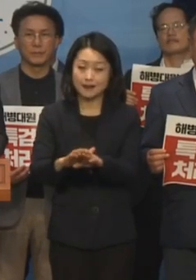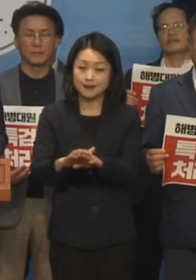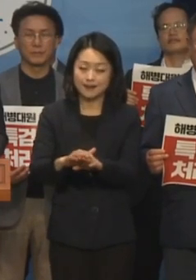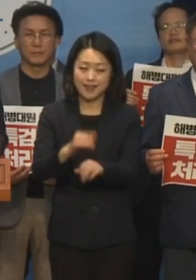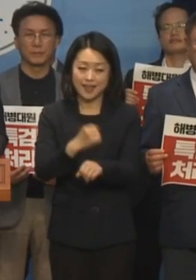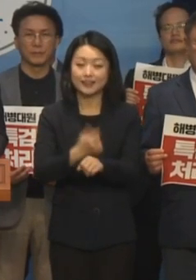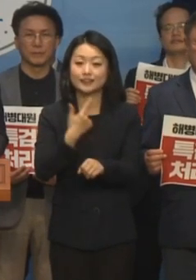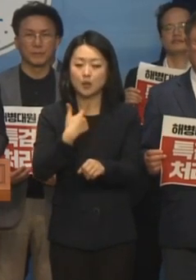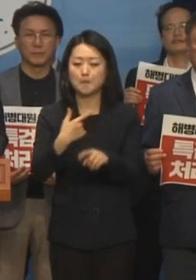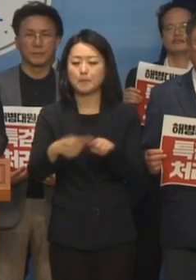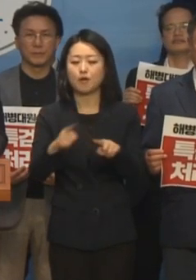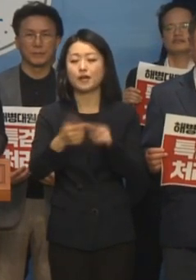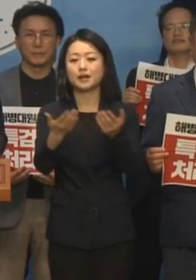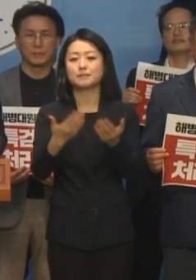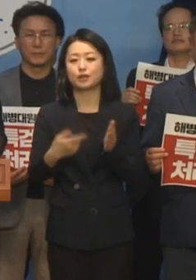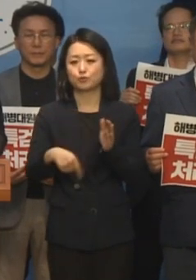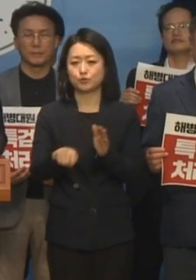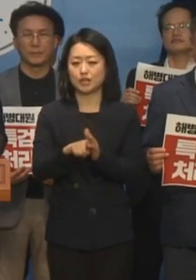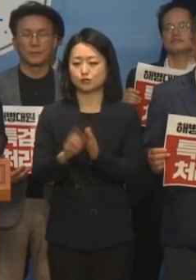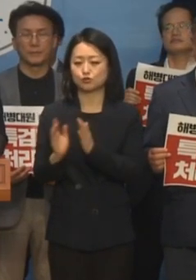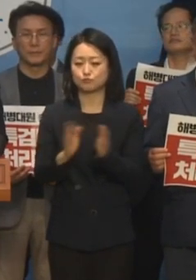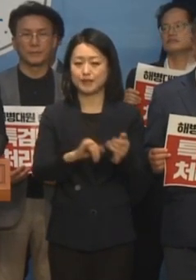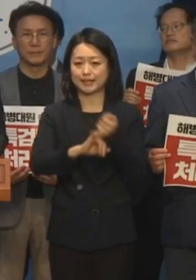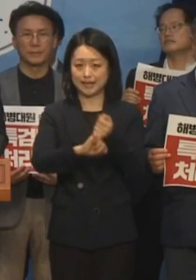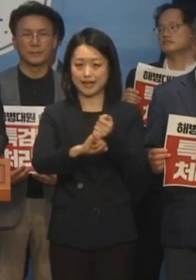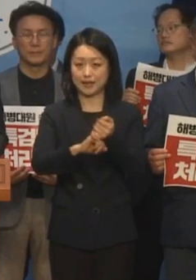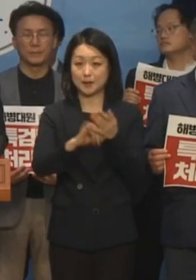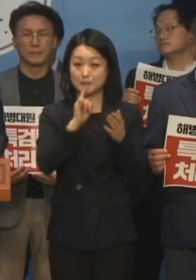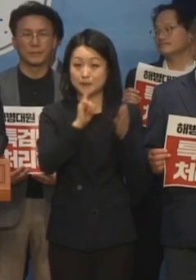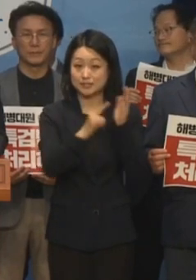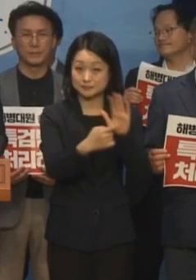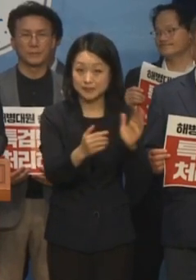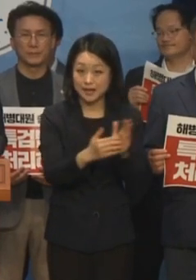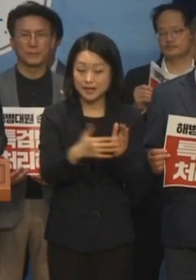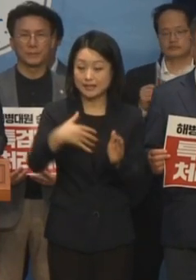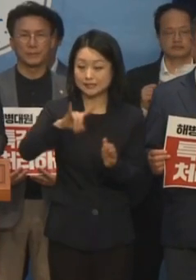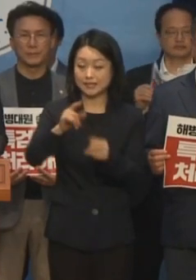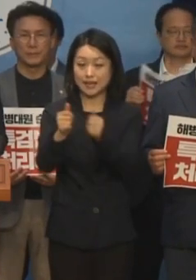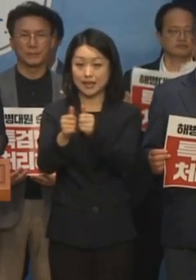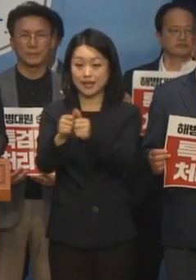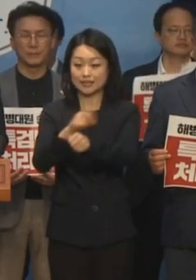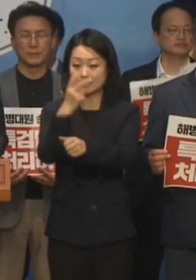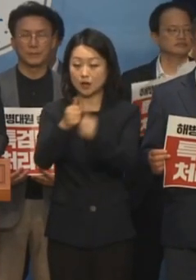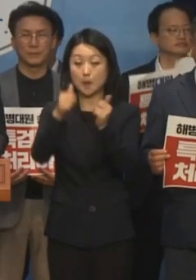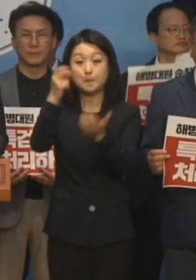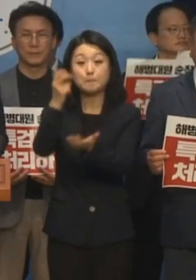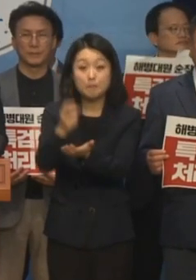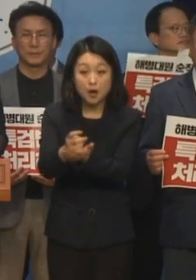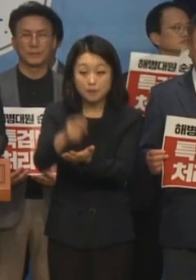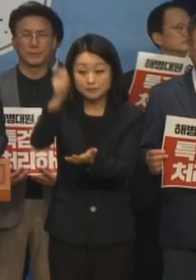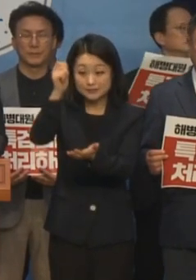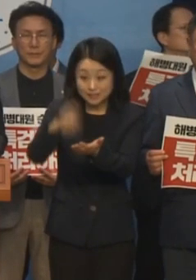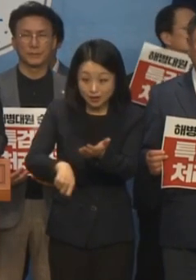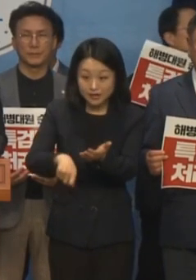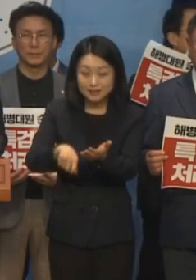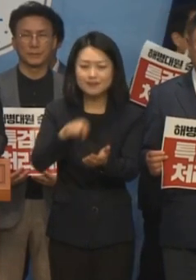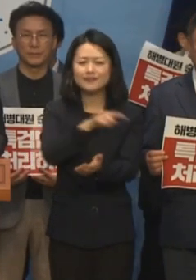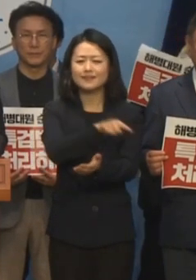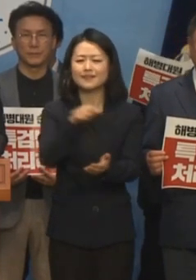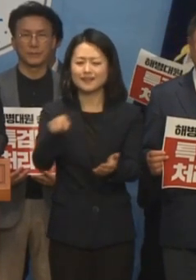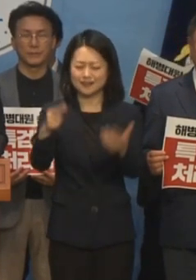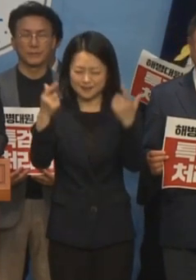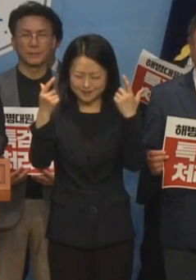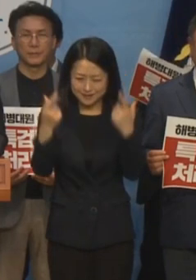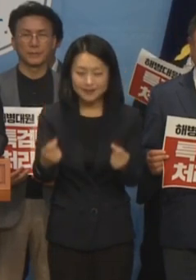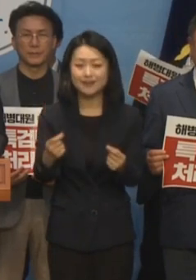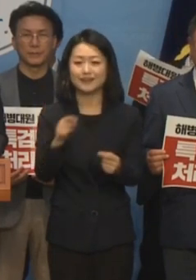준비하겠다고 말씀하셨습니다. 최상병 특검법을 처리하는 것이 그 말을 실천하는